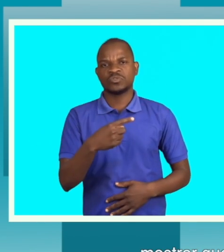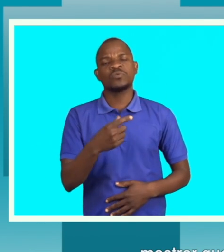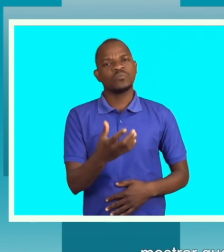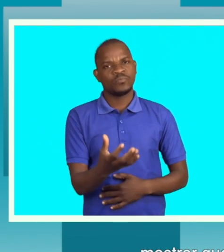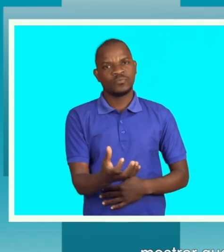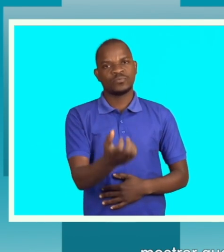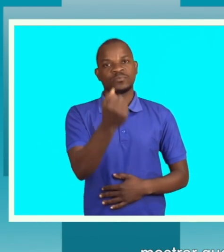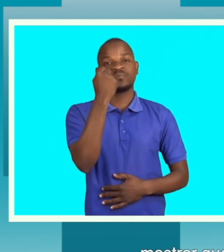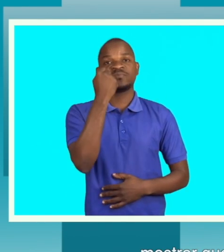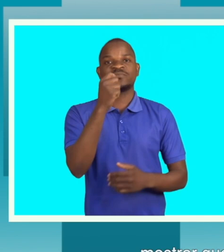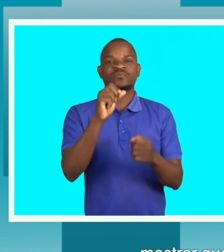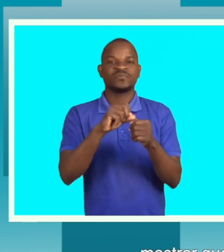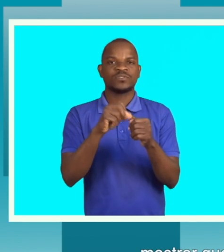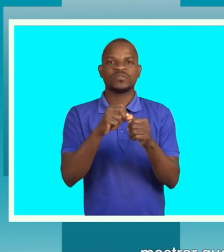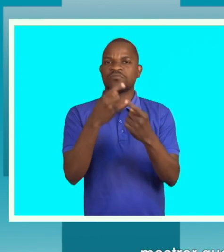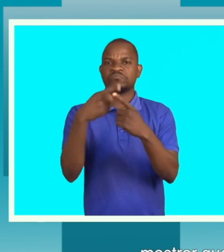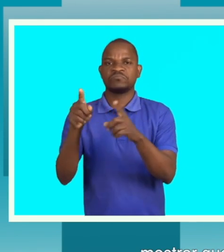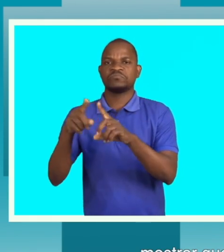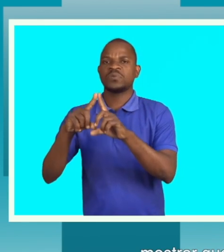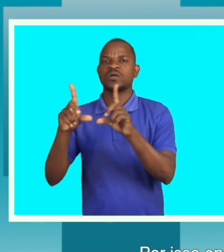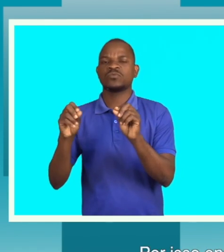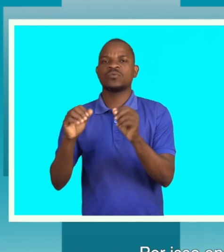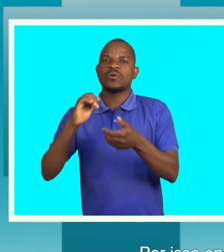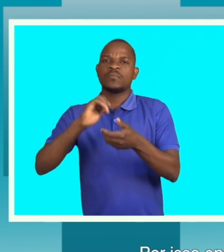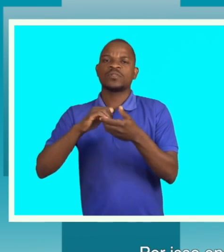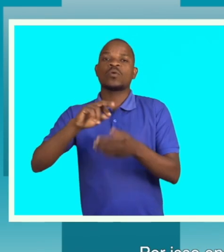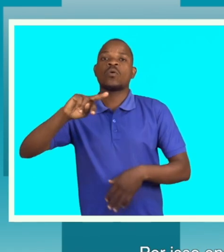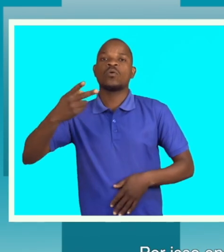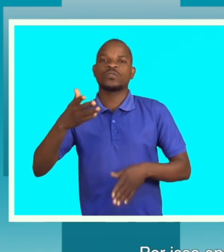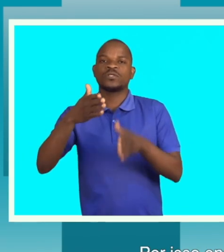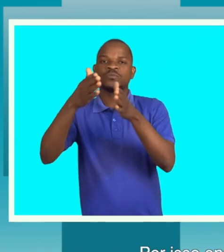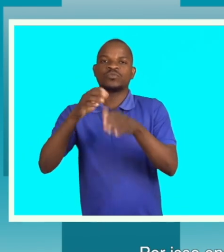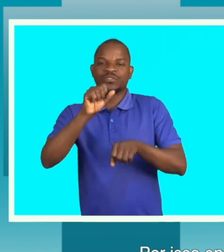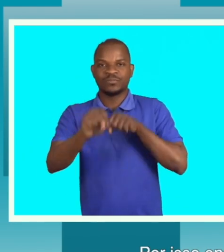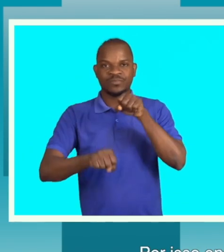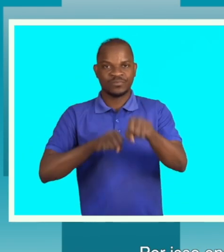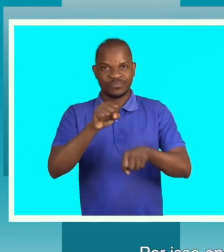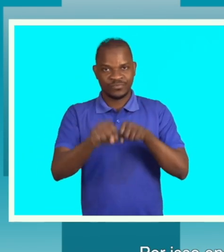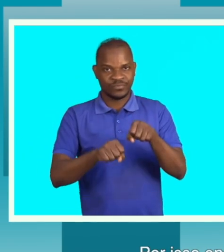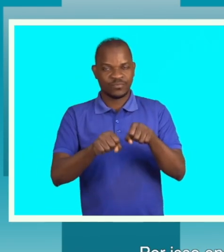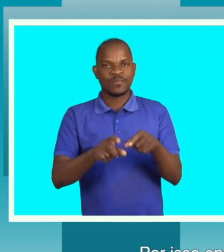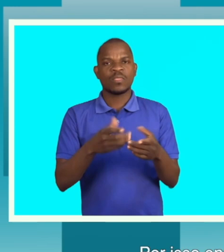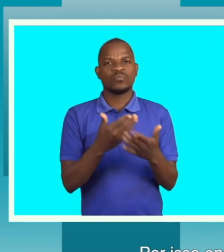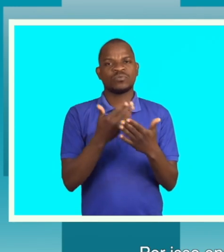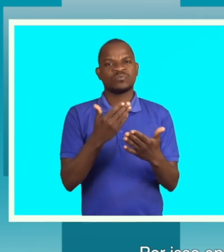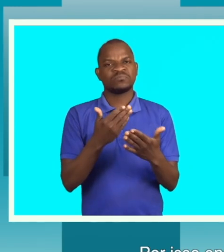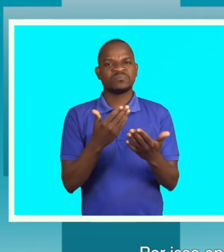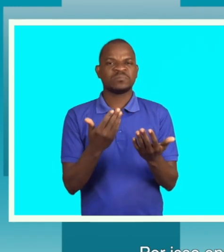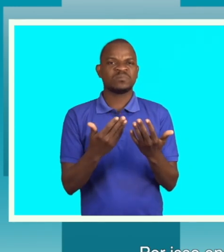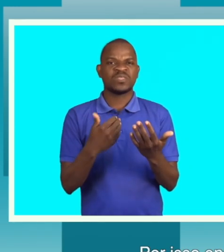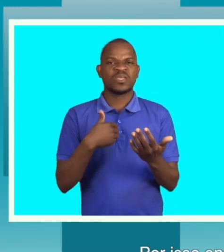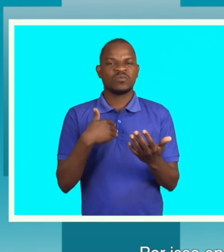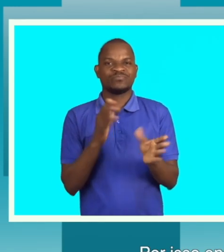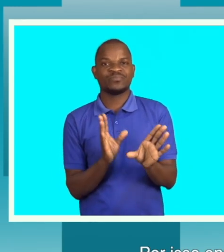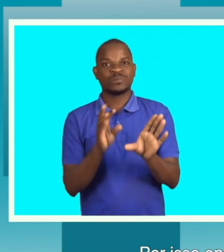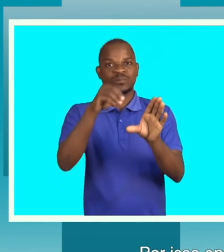fazer O que os outros Ciclistas fazem Então Por isso Acabei Me enquadrando